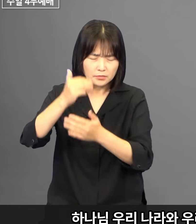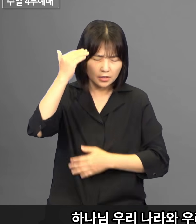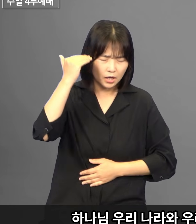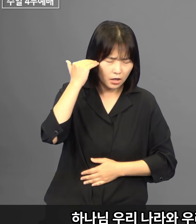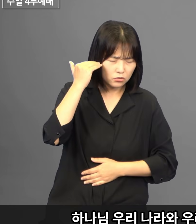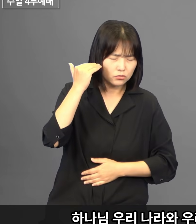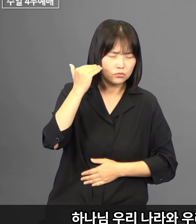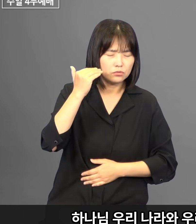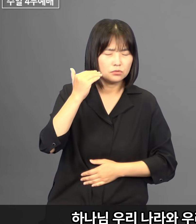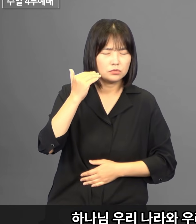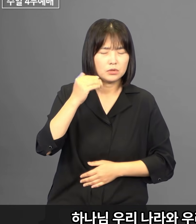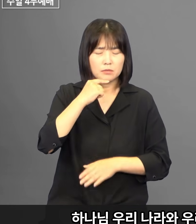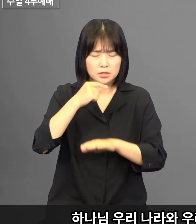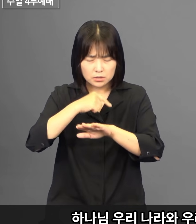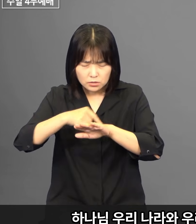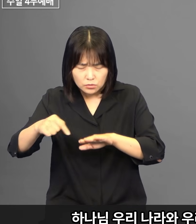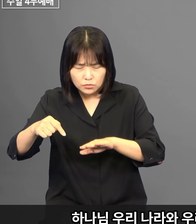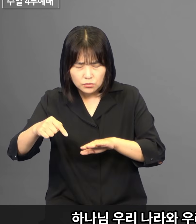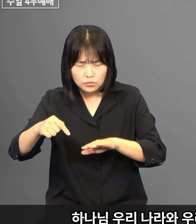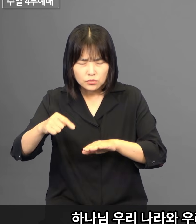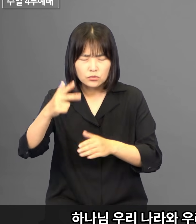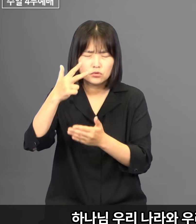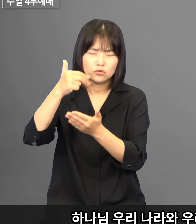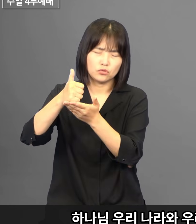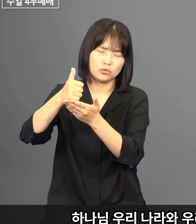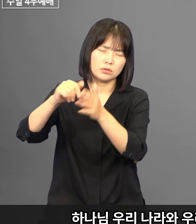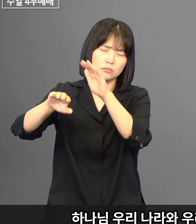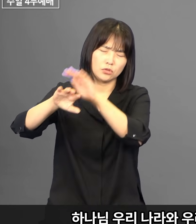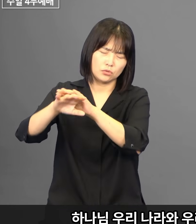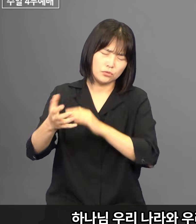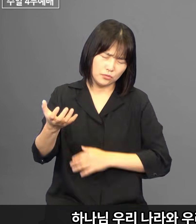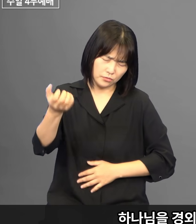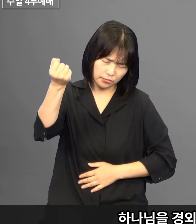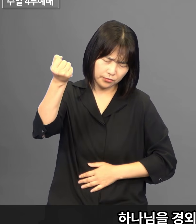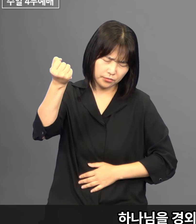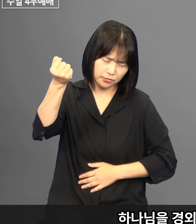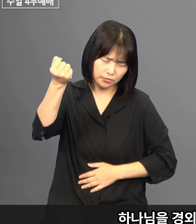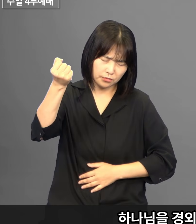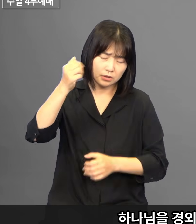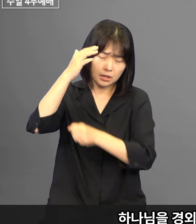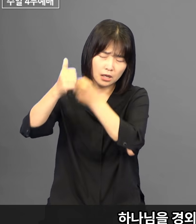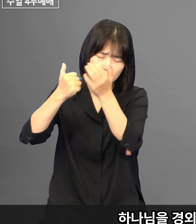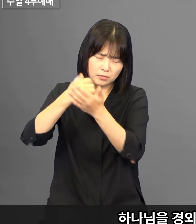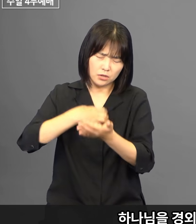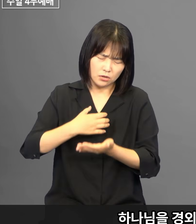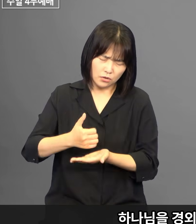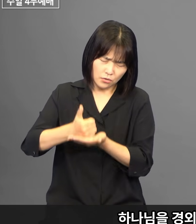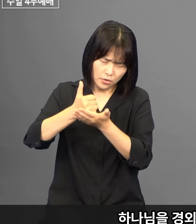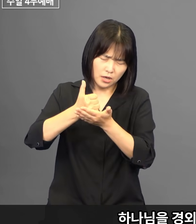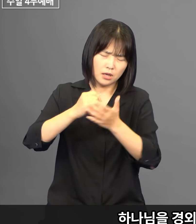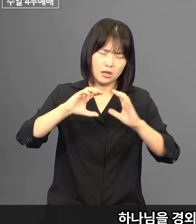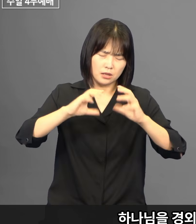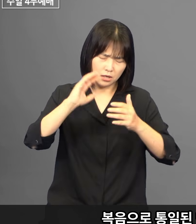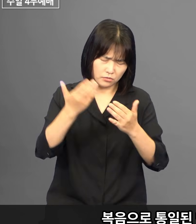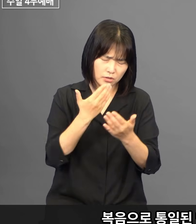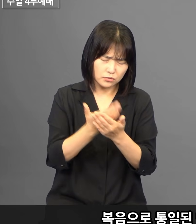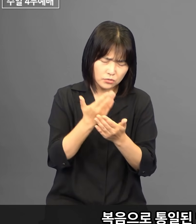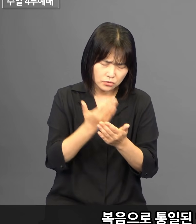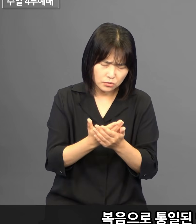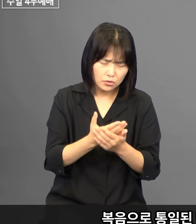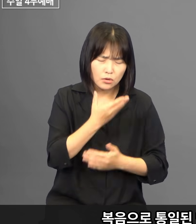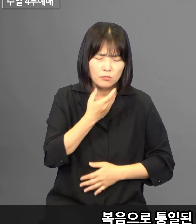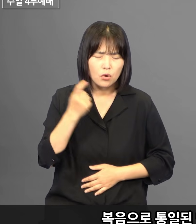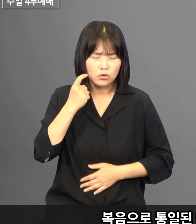우리 민족이 주님의 손에 있습니다. 하나님을 경외하는 나라 되게 하시고